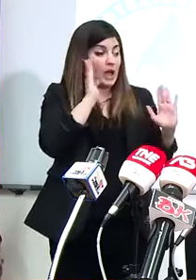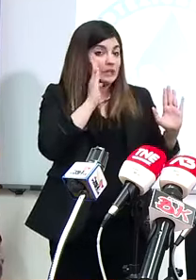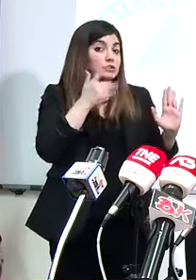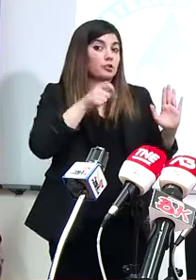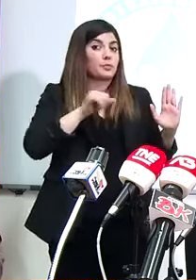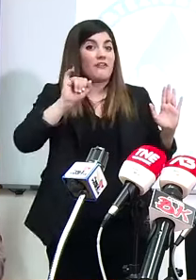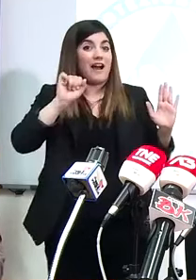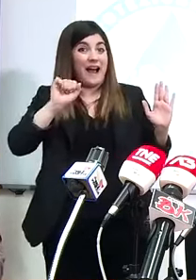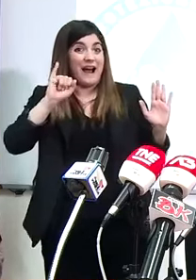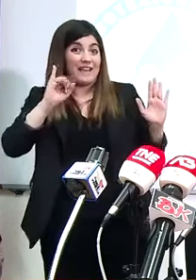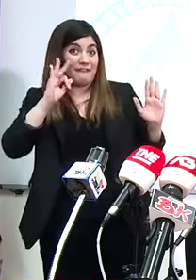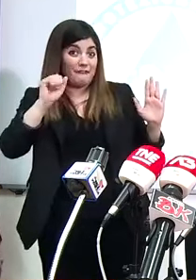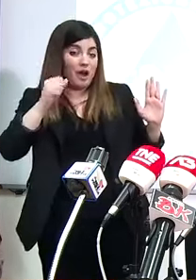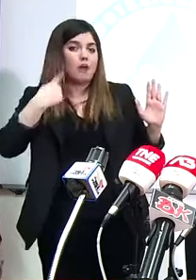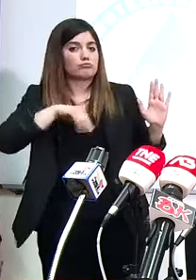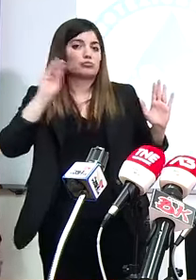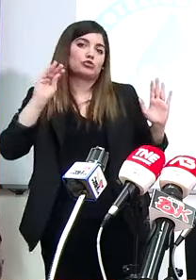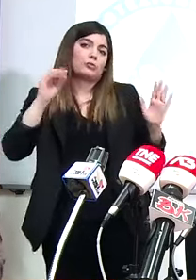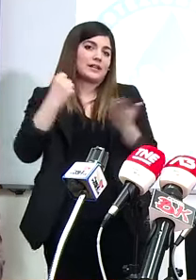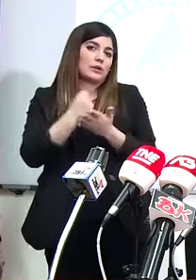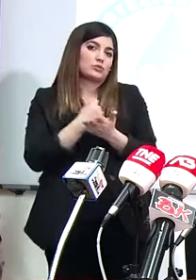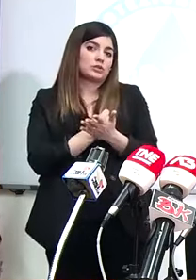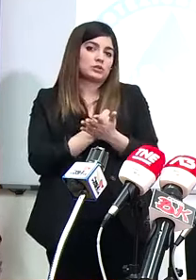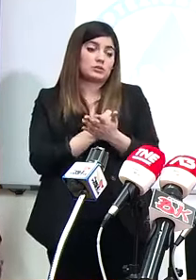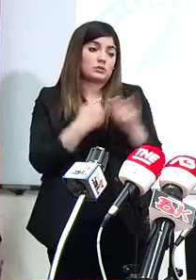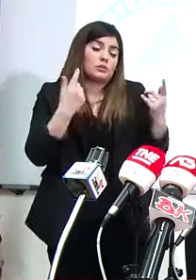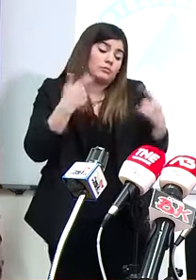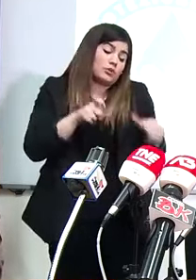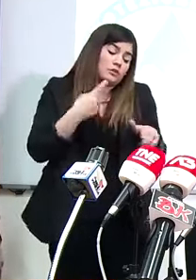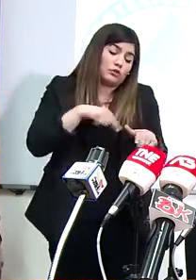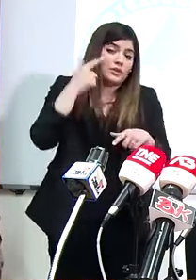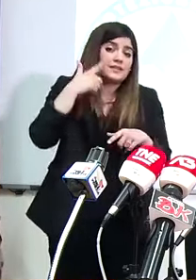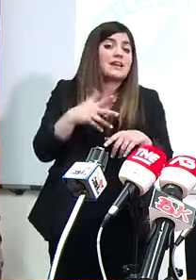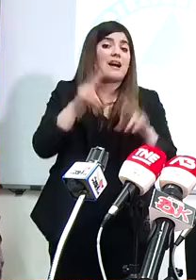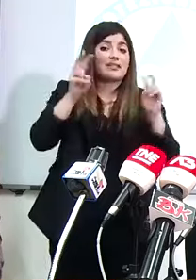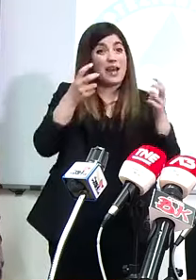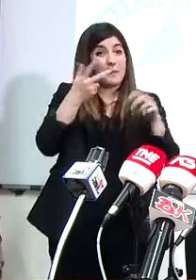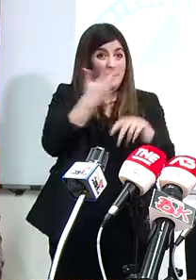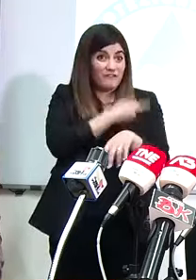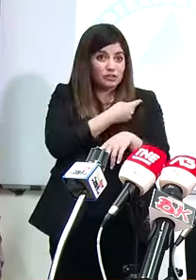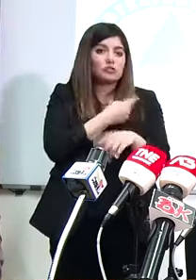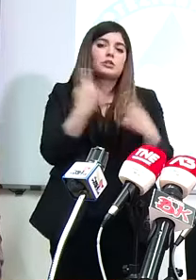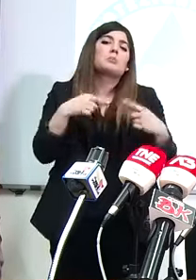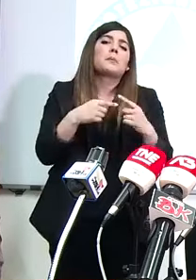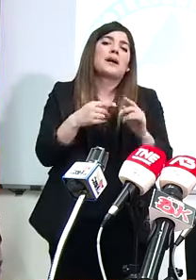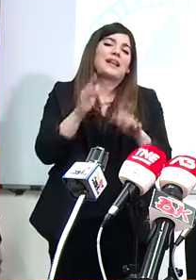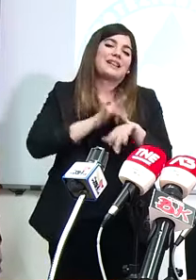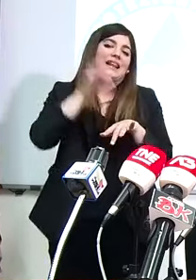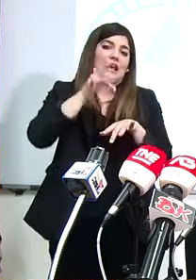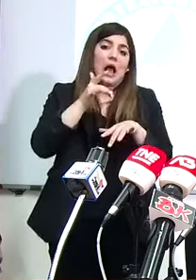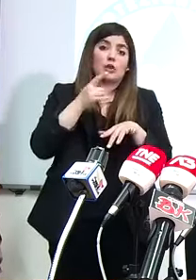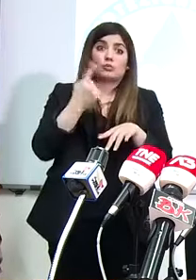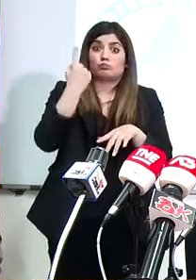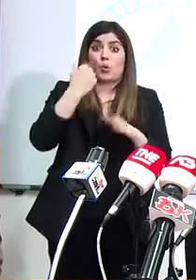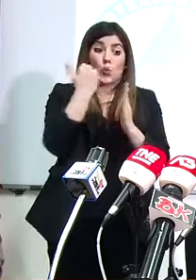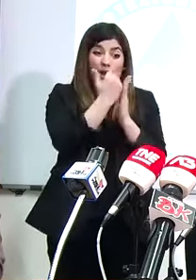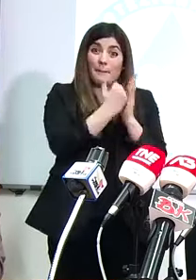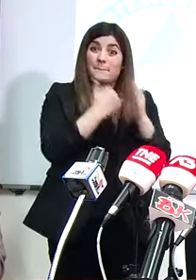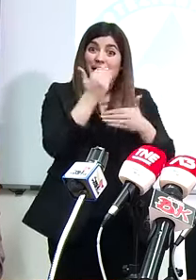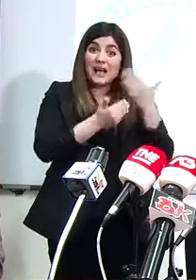che il tema vaccini è un tema delicato quindi non c'è una prassi non erano neanche